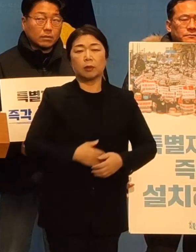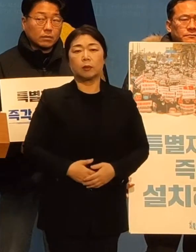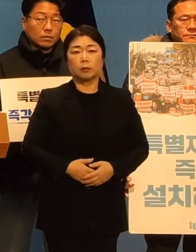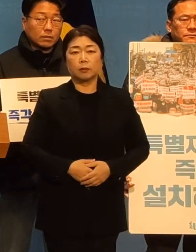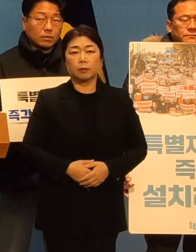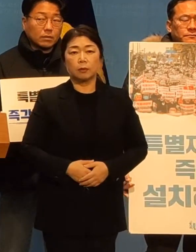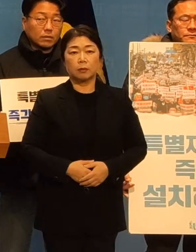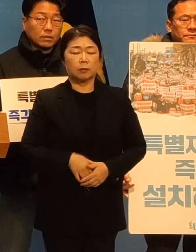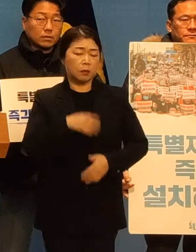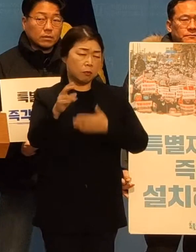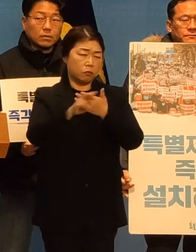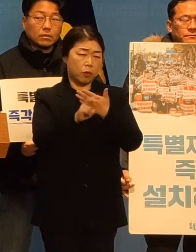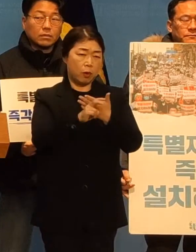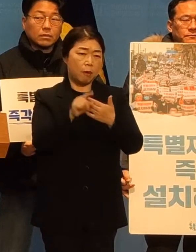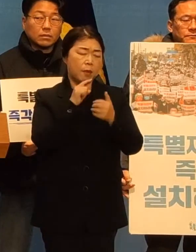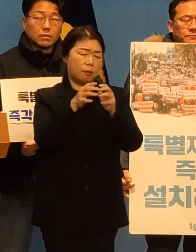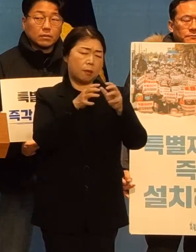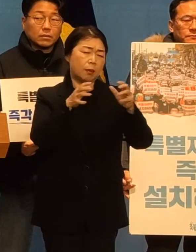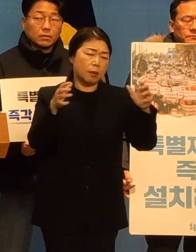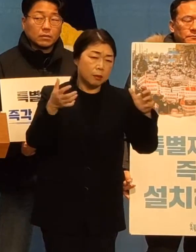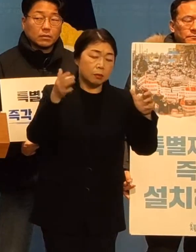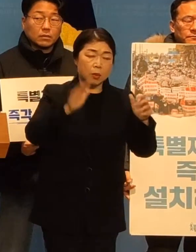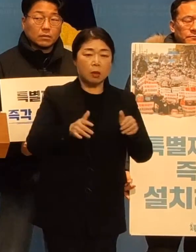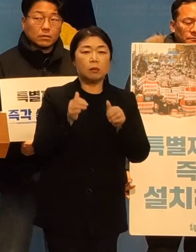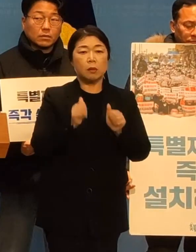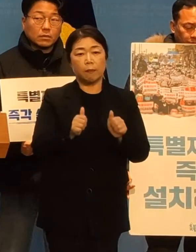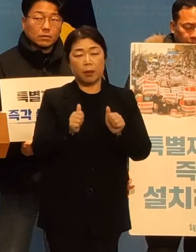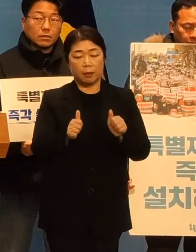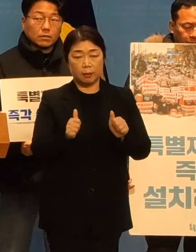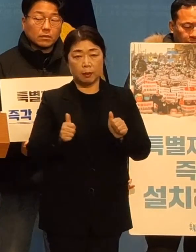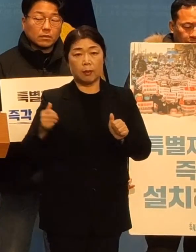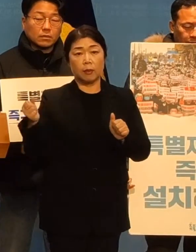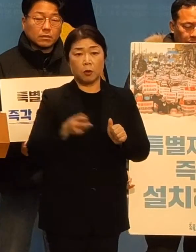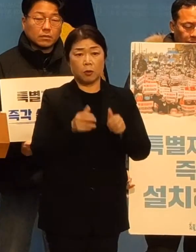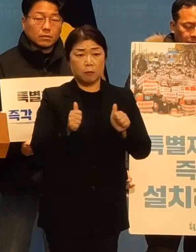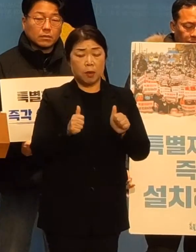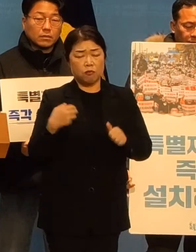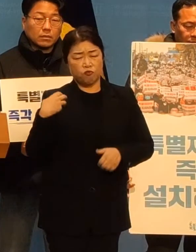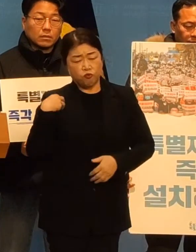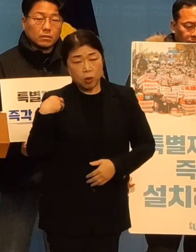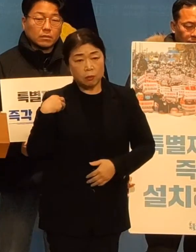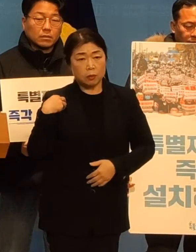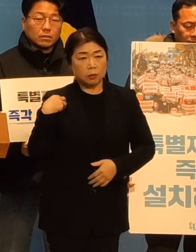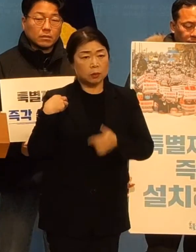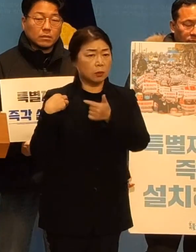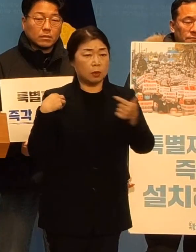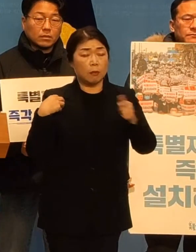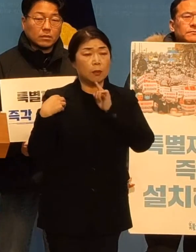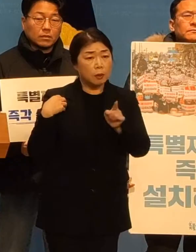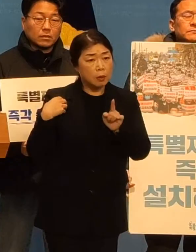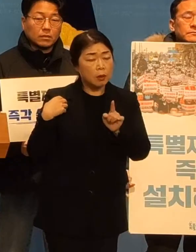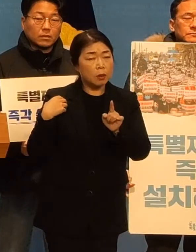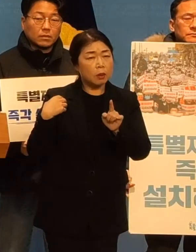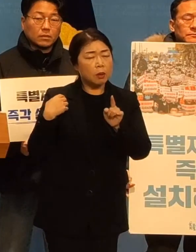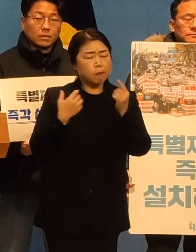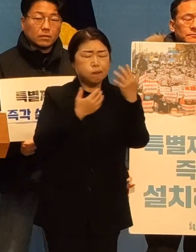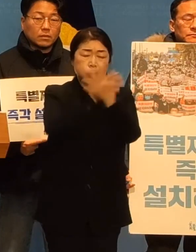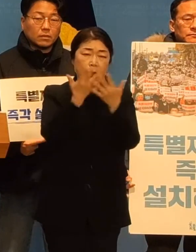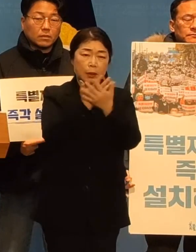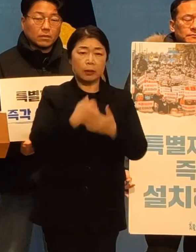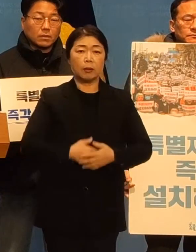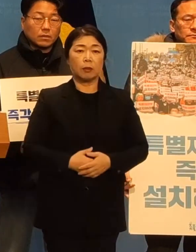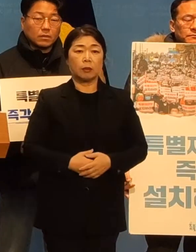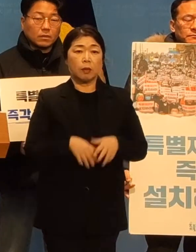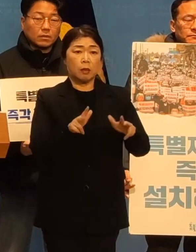총체적으로 위헌 논란의 속에서 재판의 위헌 부담이 크다라는 얘기를 합니다. 지금